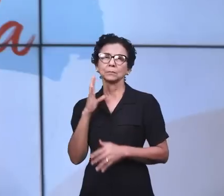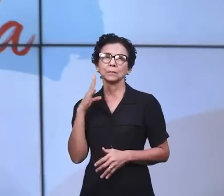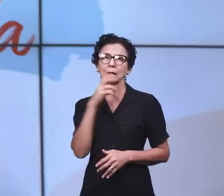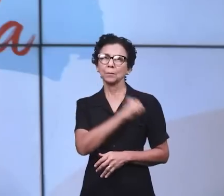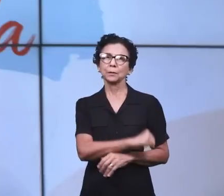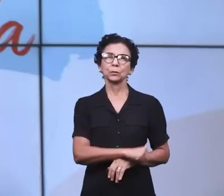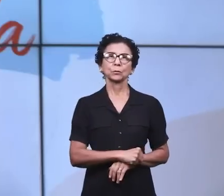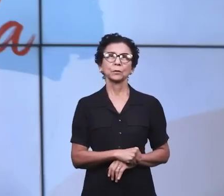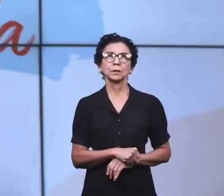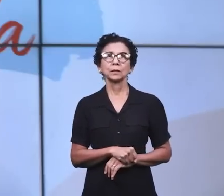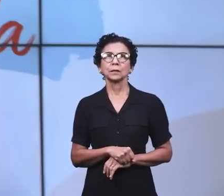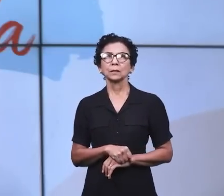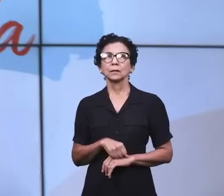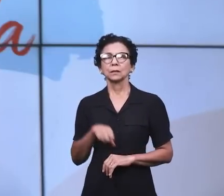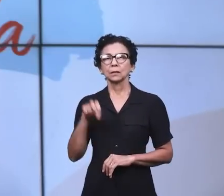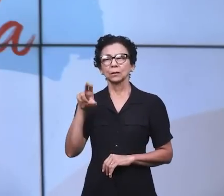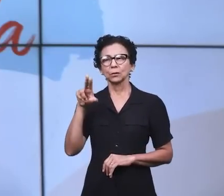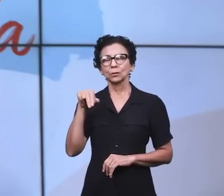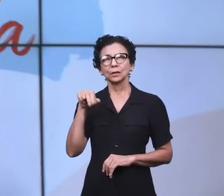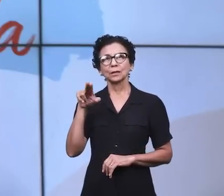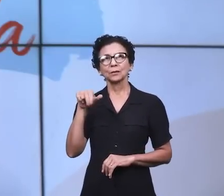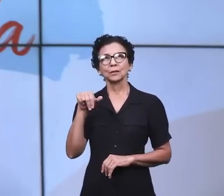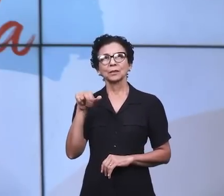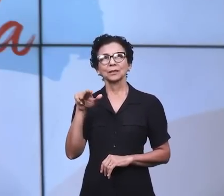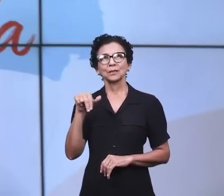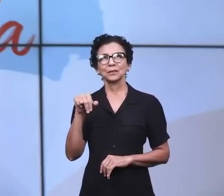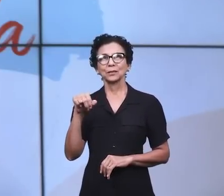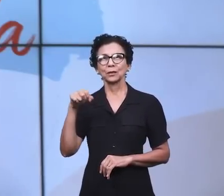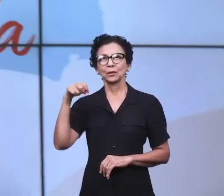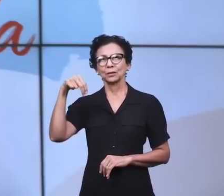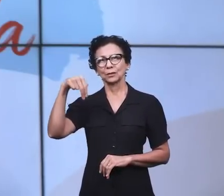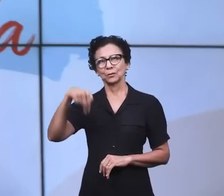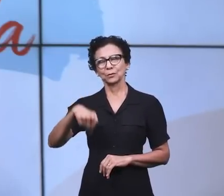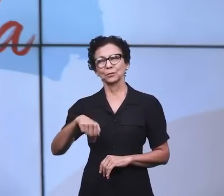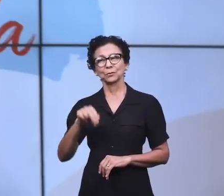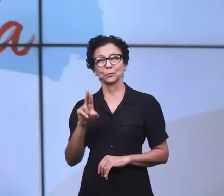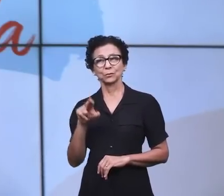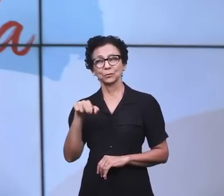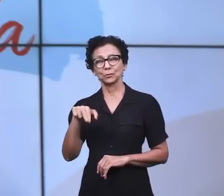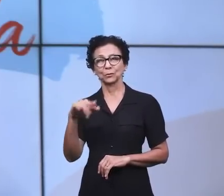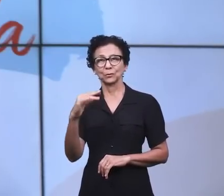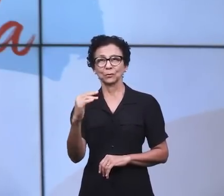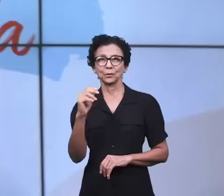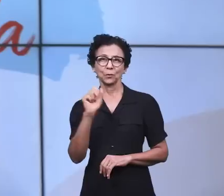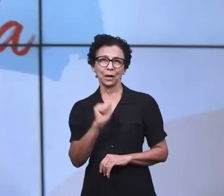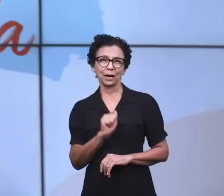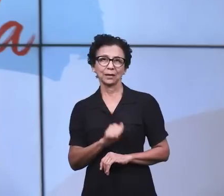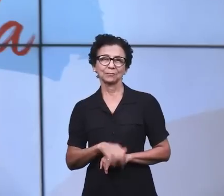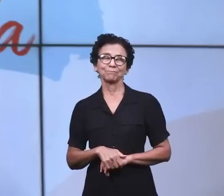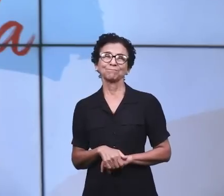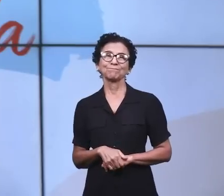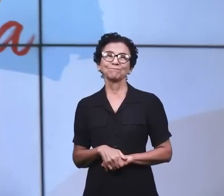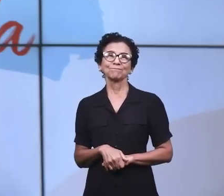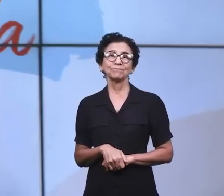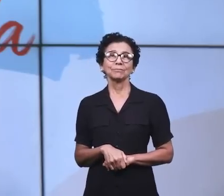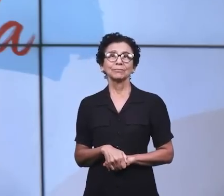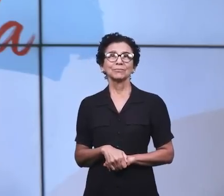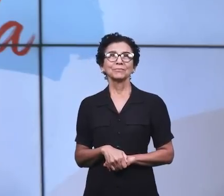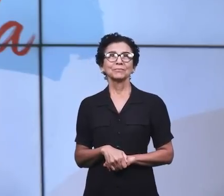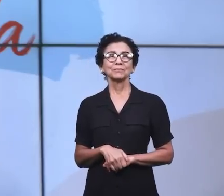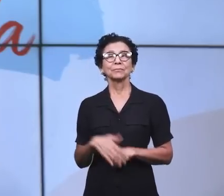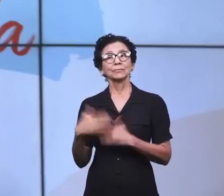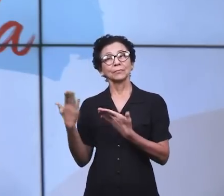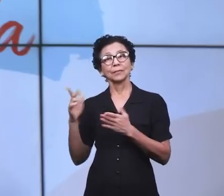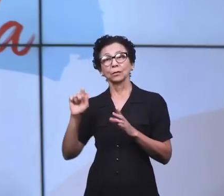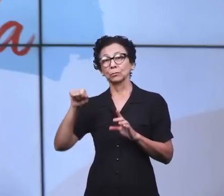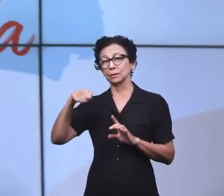nunca, nunca. E hoje a gente faz o N, U e o A, ó. Nunca. E é um sinal. Então,